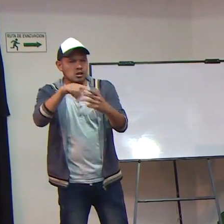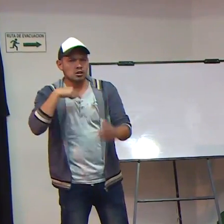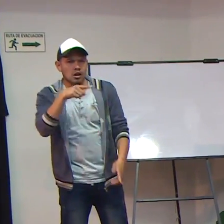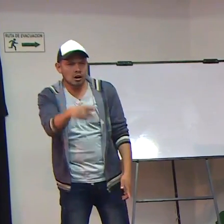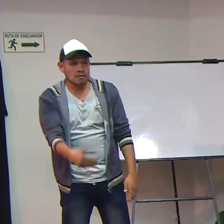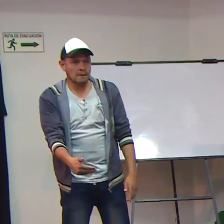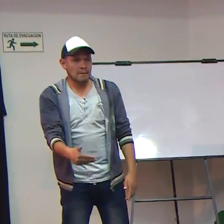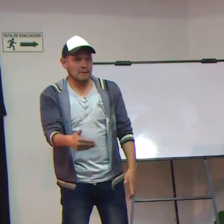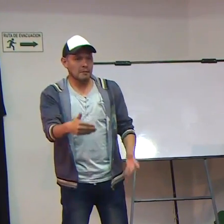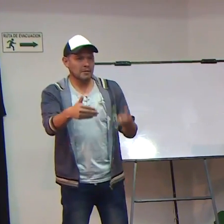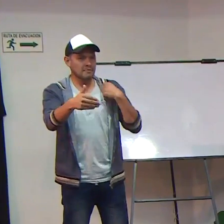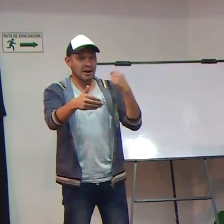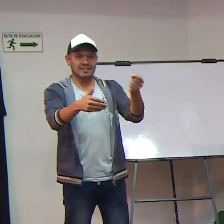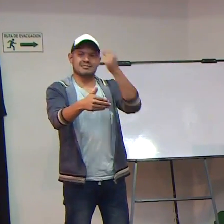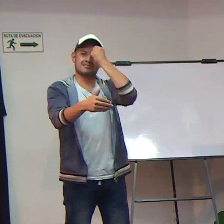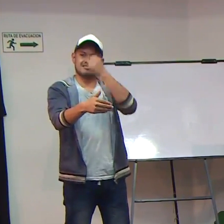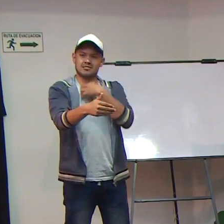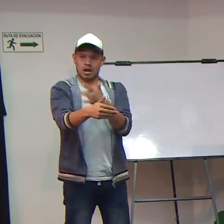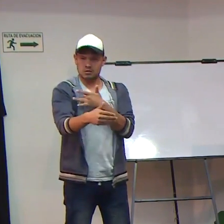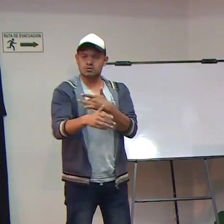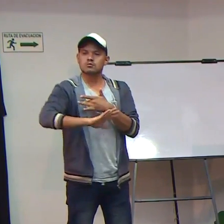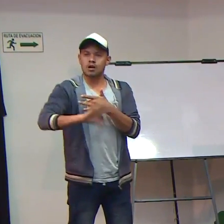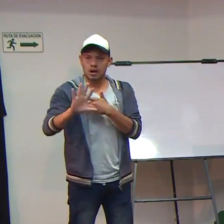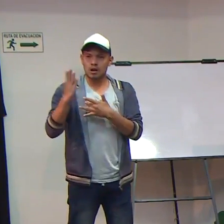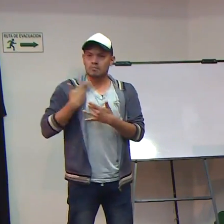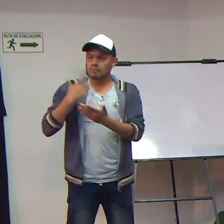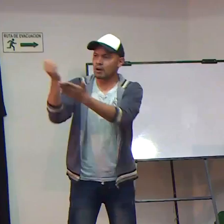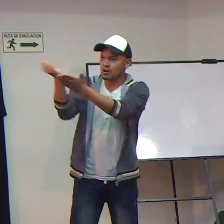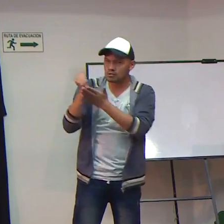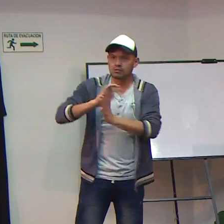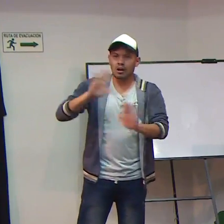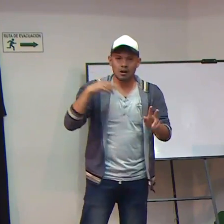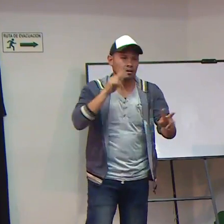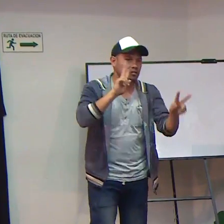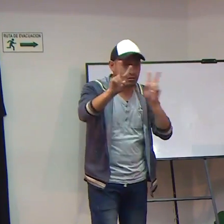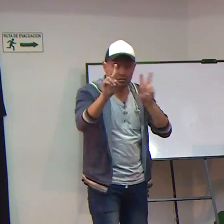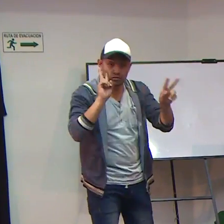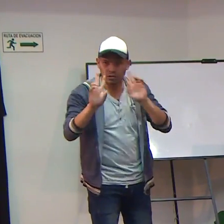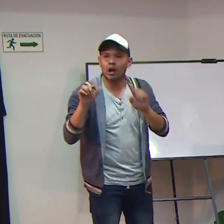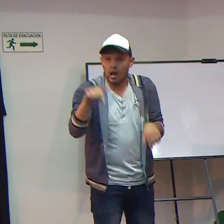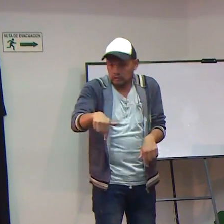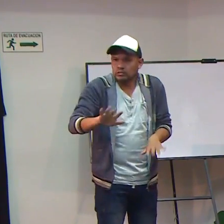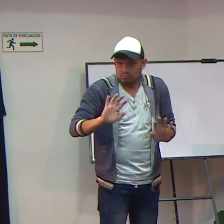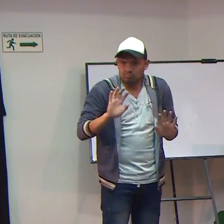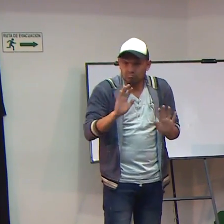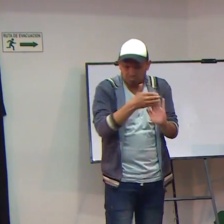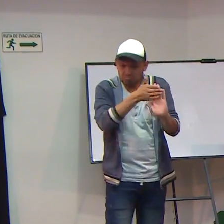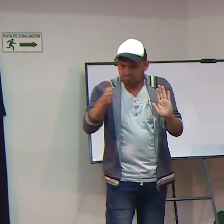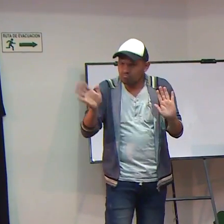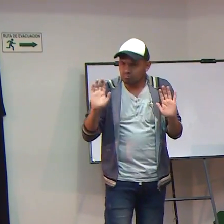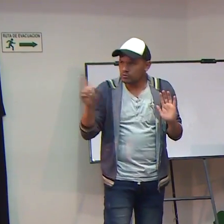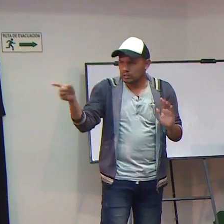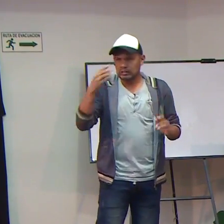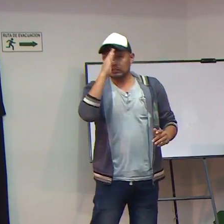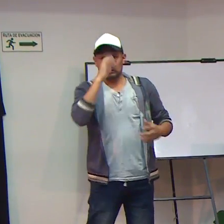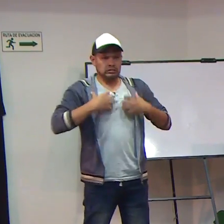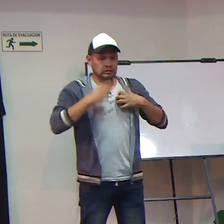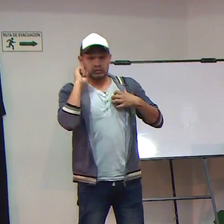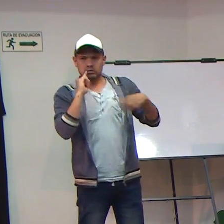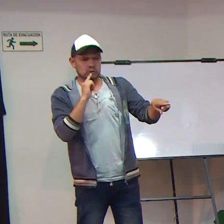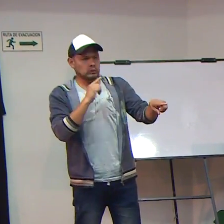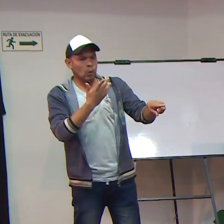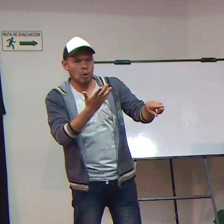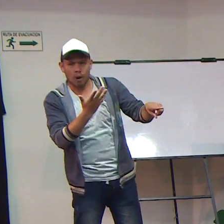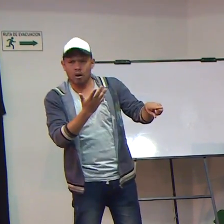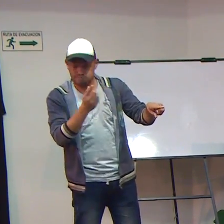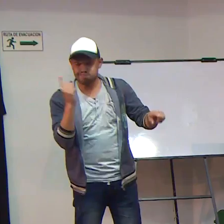En esa época, hasta 1996, hubo así como unas cuestiones o unas tensiones